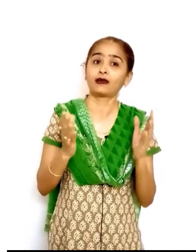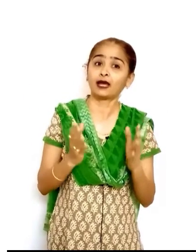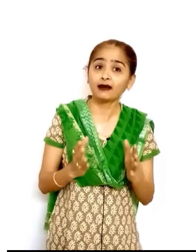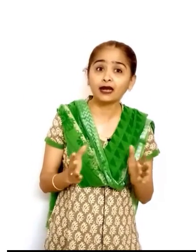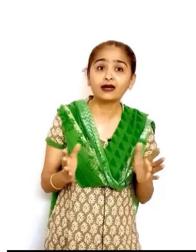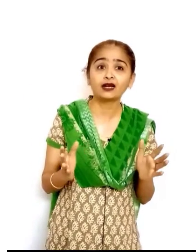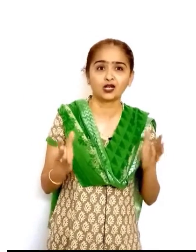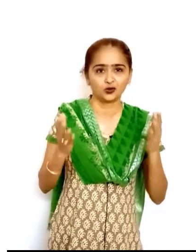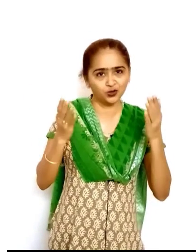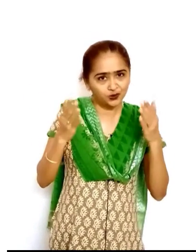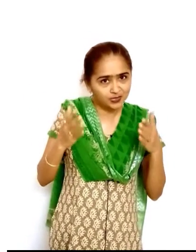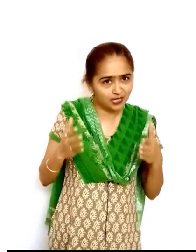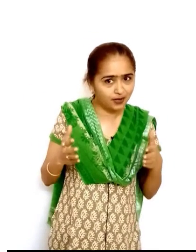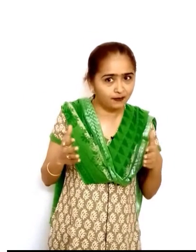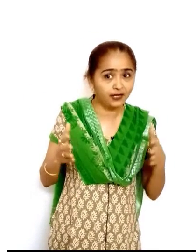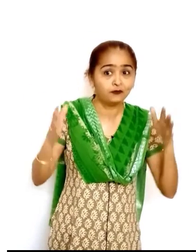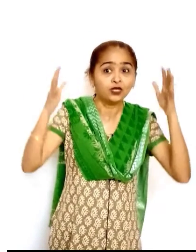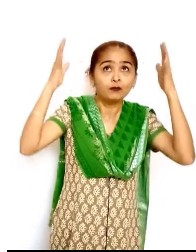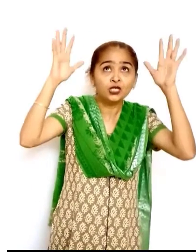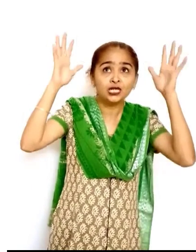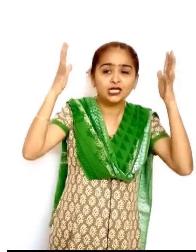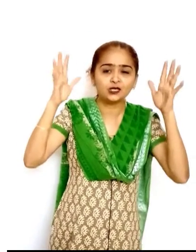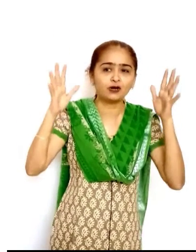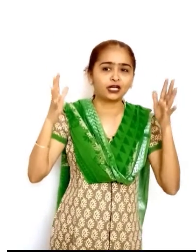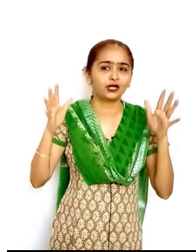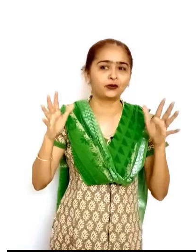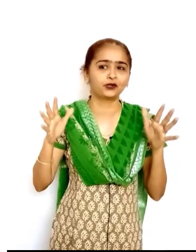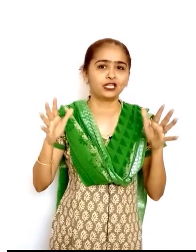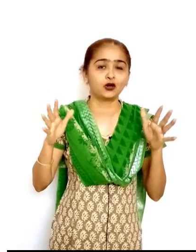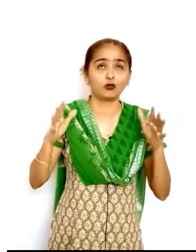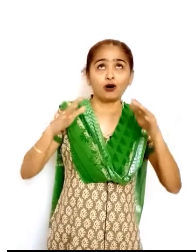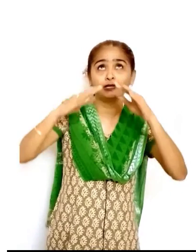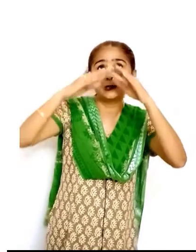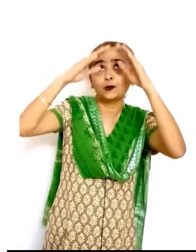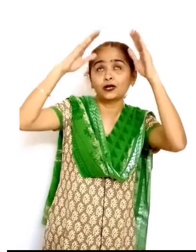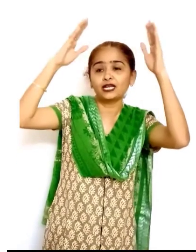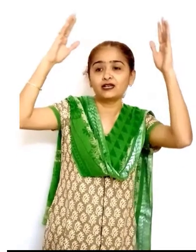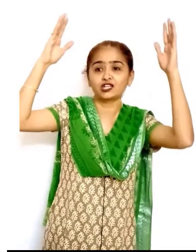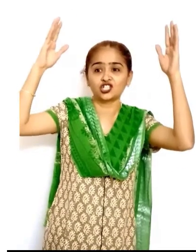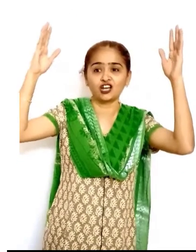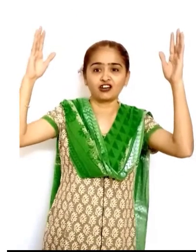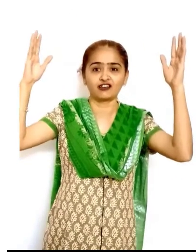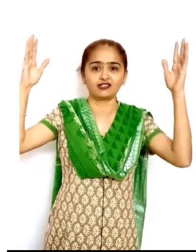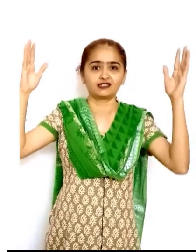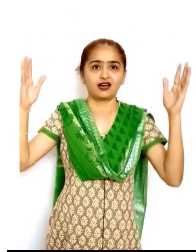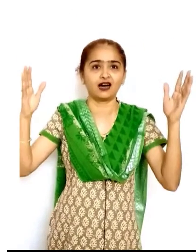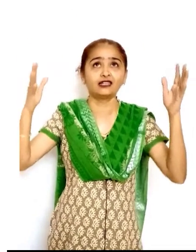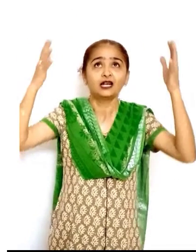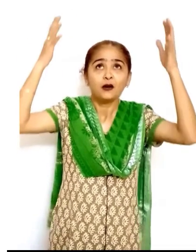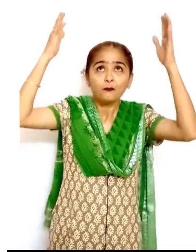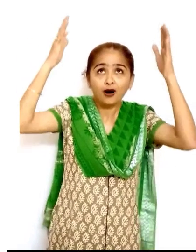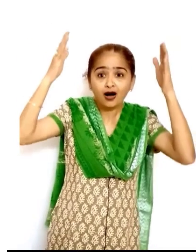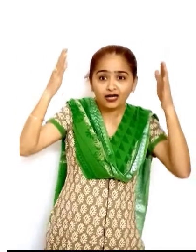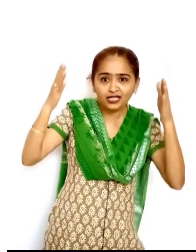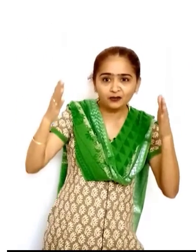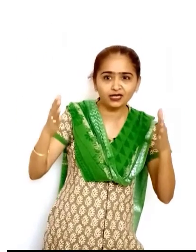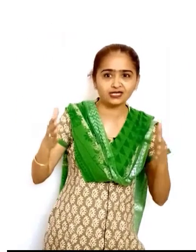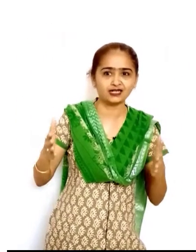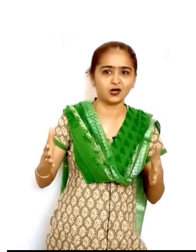रह रहकर कुछ कुछ समय में बिजली चमक रही होती है और बादलों की गर्जना के साथ पानी बरस रहा